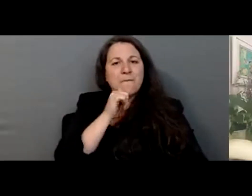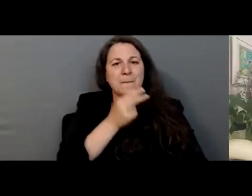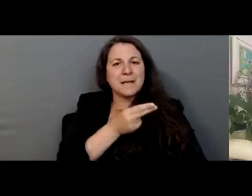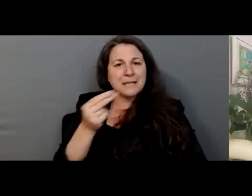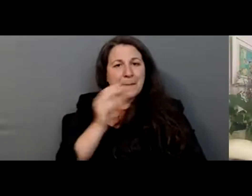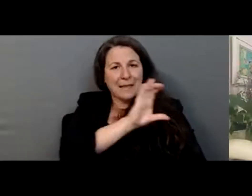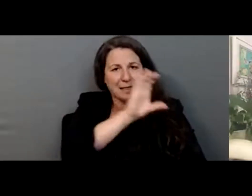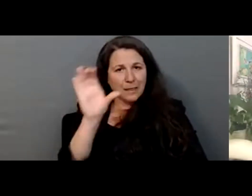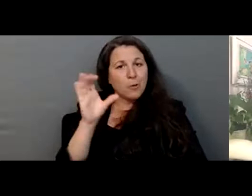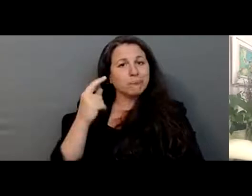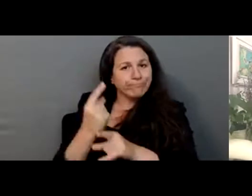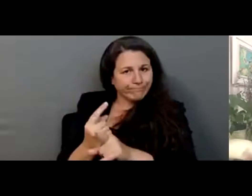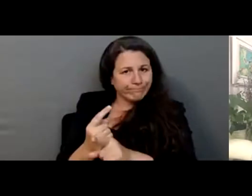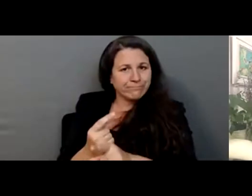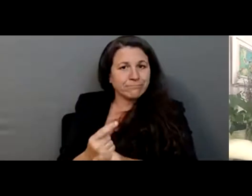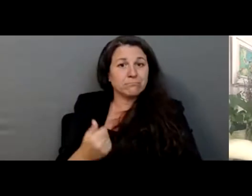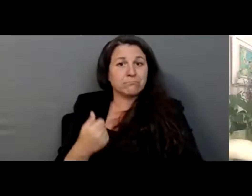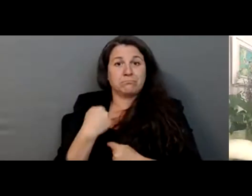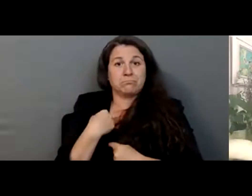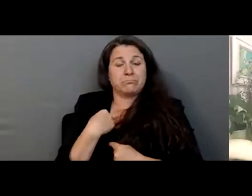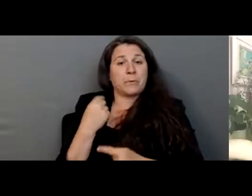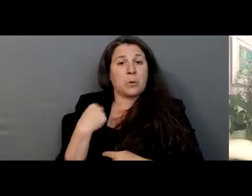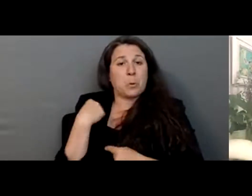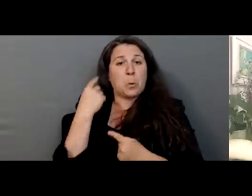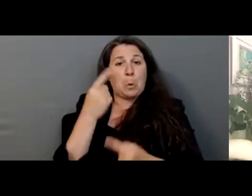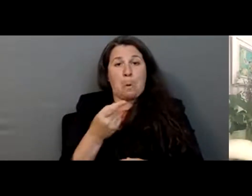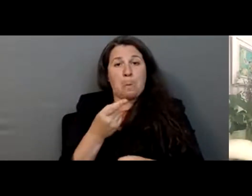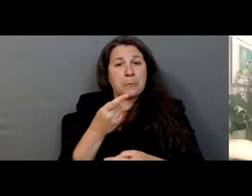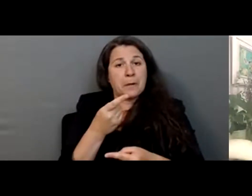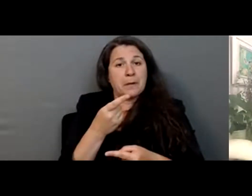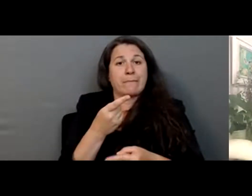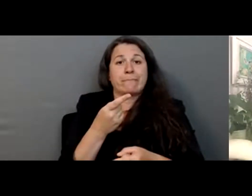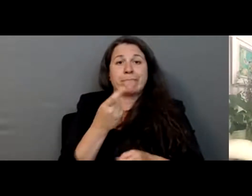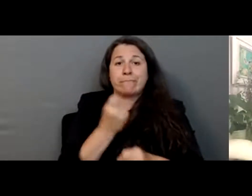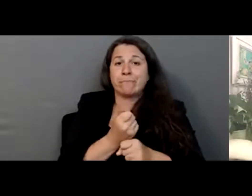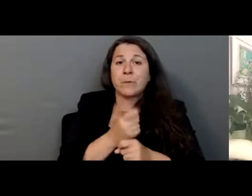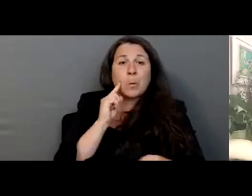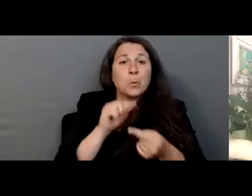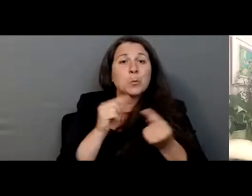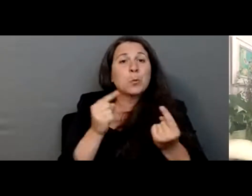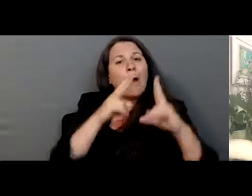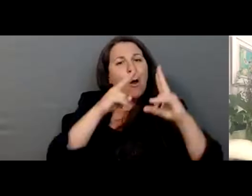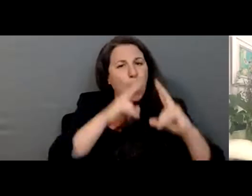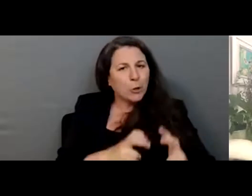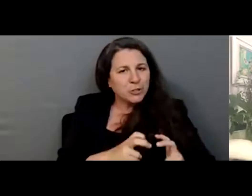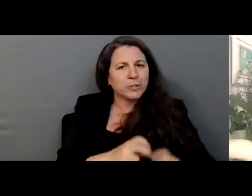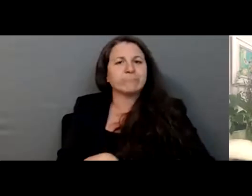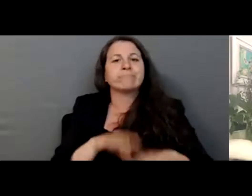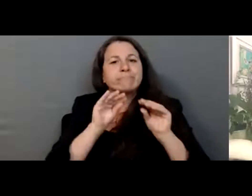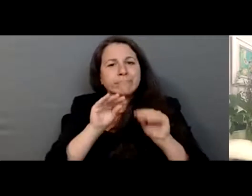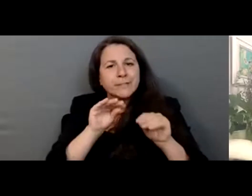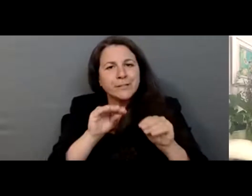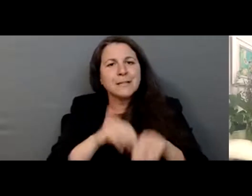Canada. Puis, on travaille selon 4 piliers principaux, donc tout ce qui est recherche et éducation, tout ce qui est changement